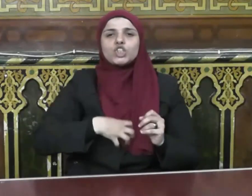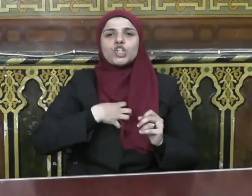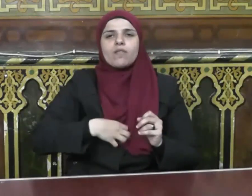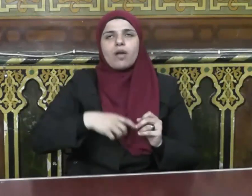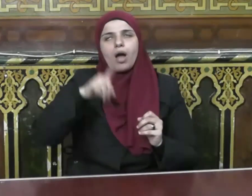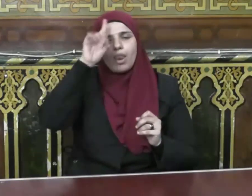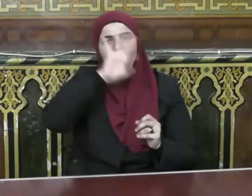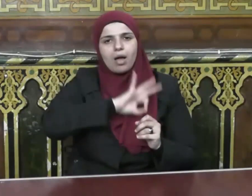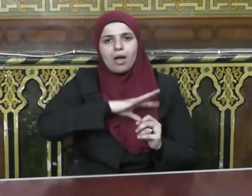الله: